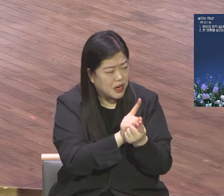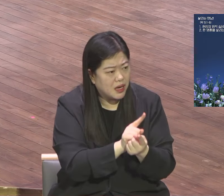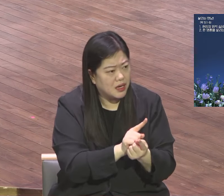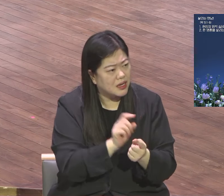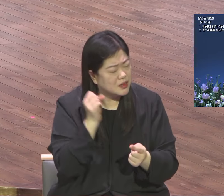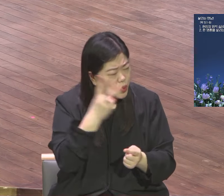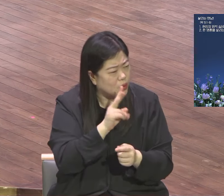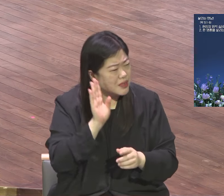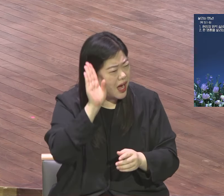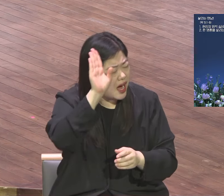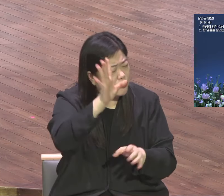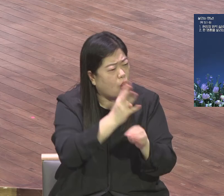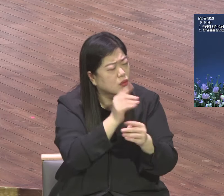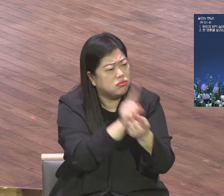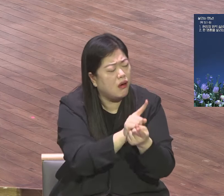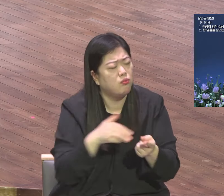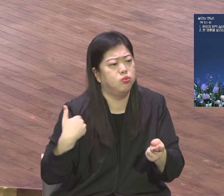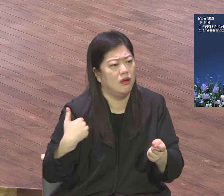영접시켜야지 영접운동